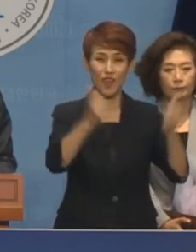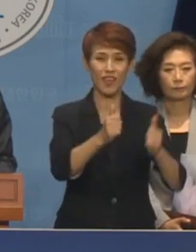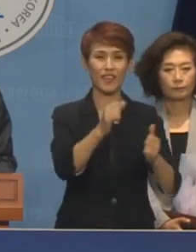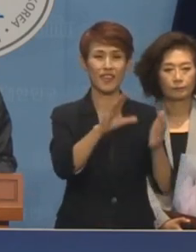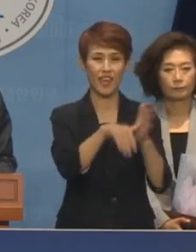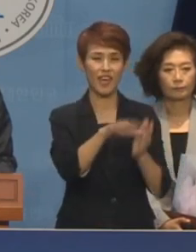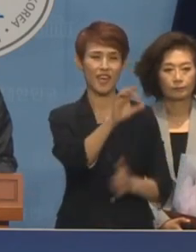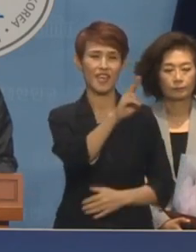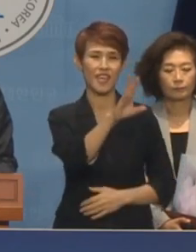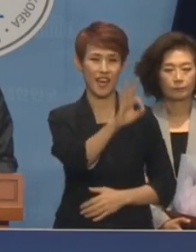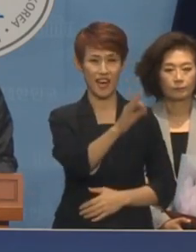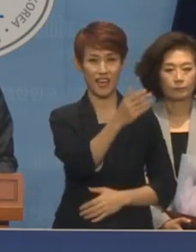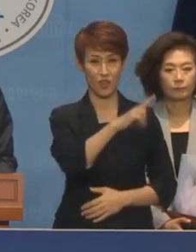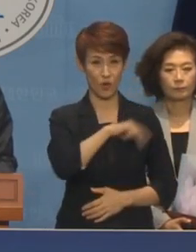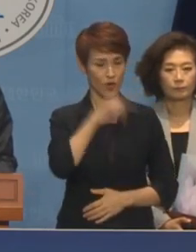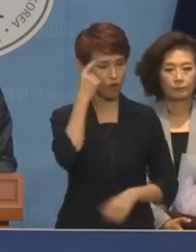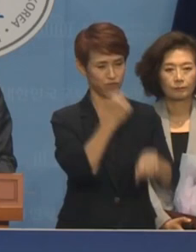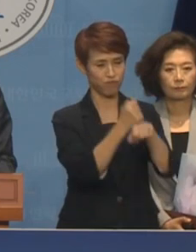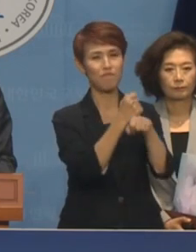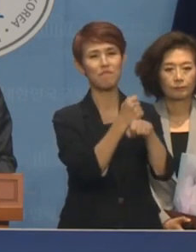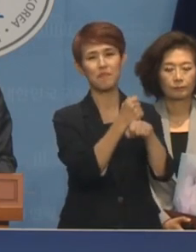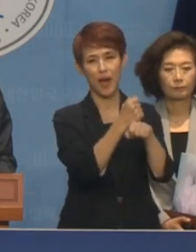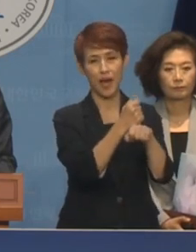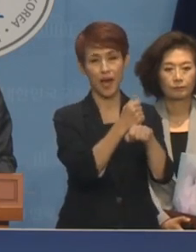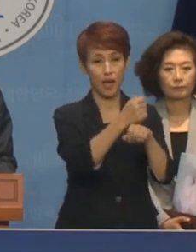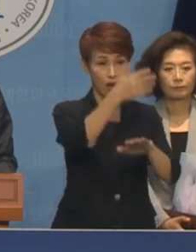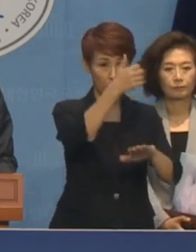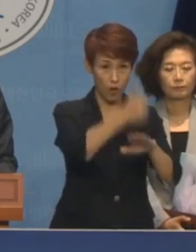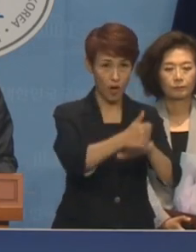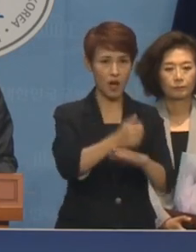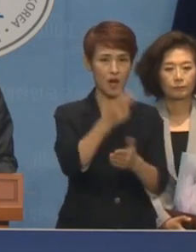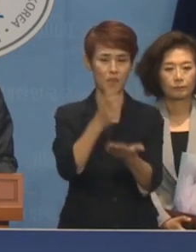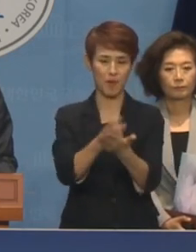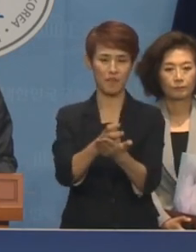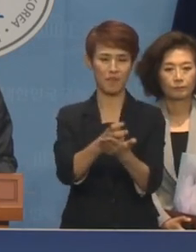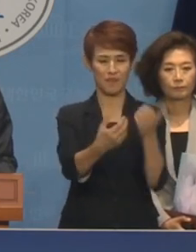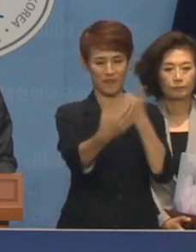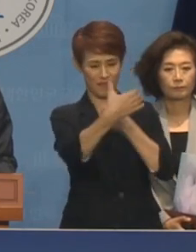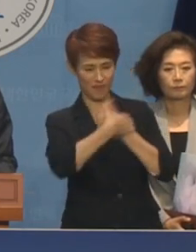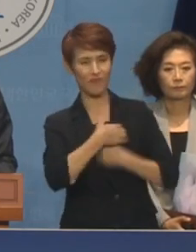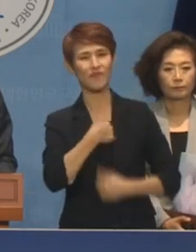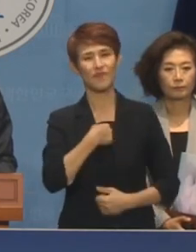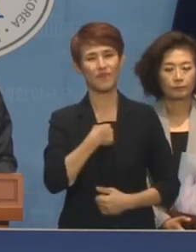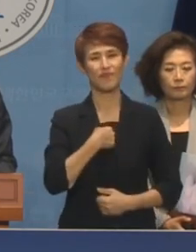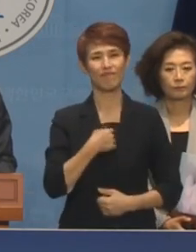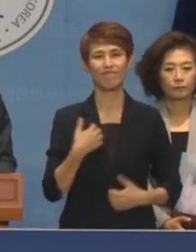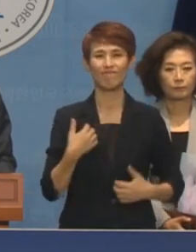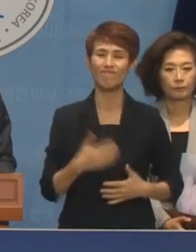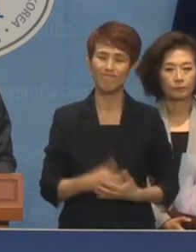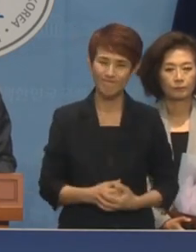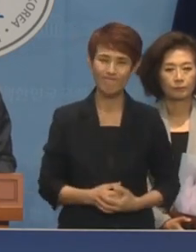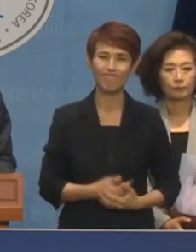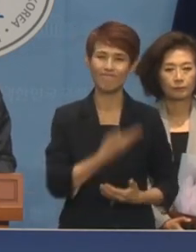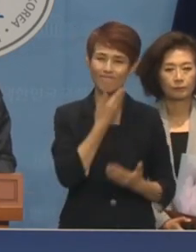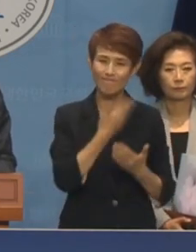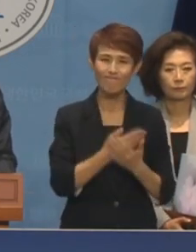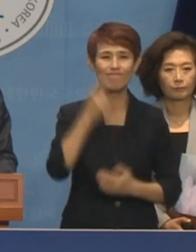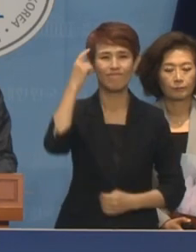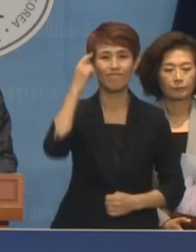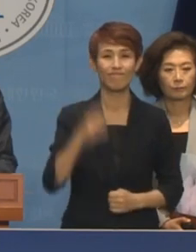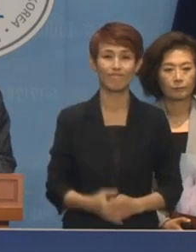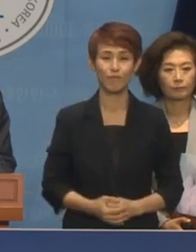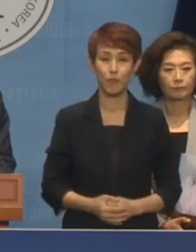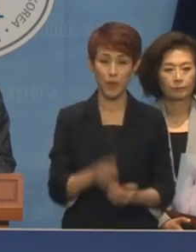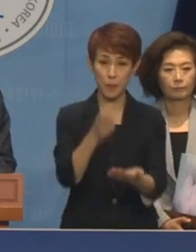양이원영 의원님이 앞서 연구를 하셨고 그 결과인 법률안을 제가 이어받게 되어 매우 뜻깊게 생각합니다.